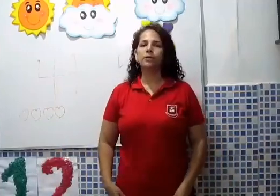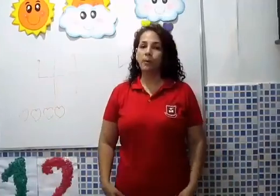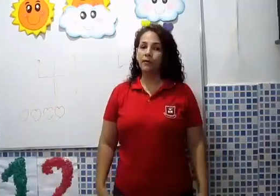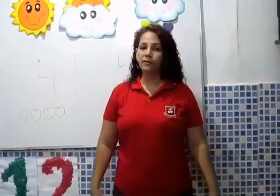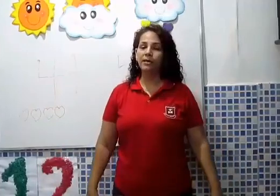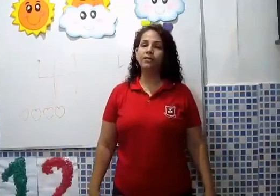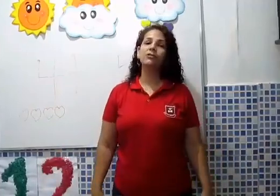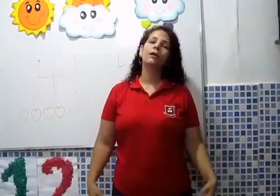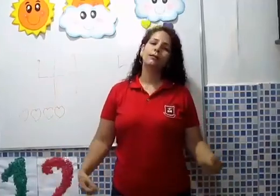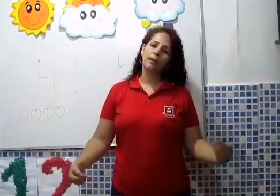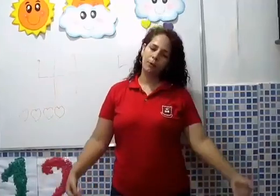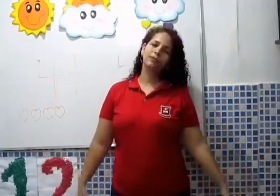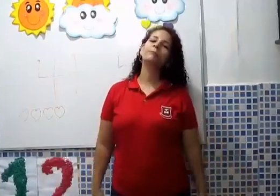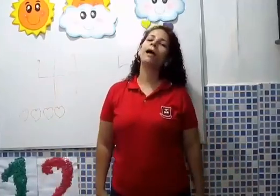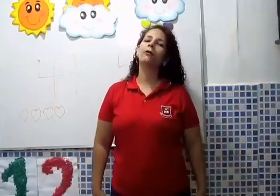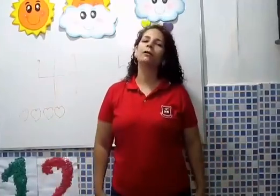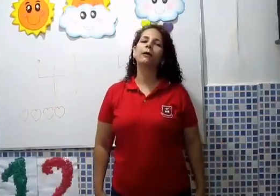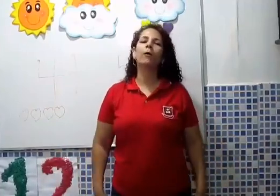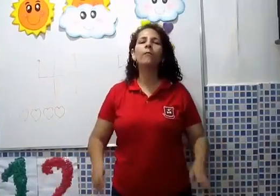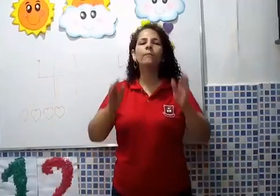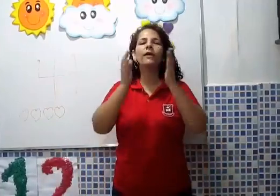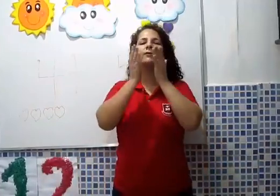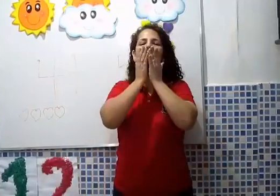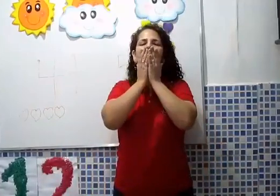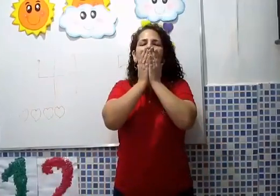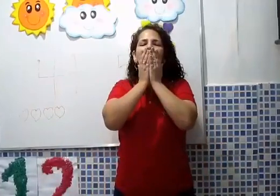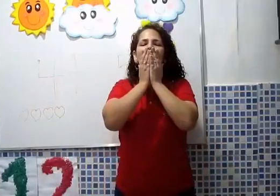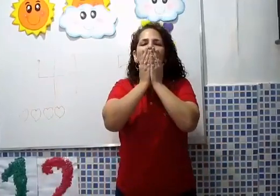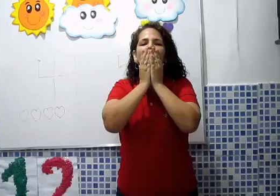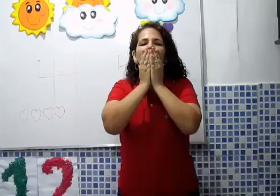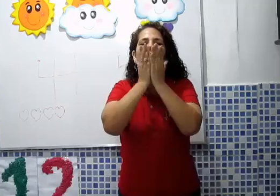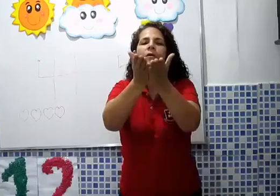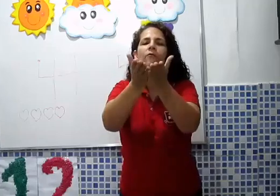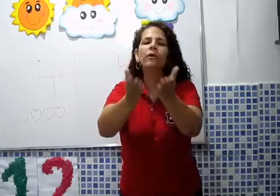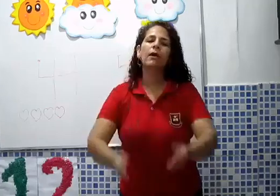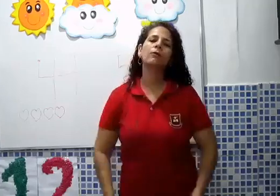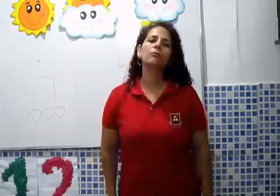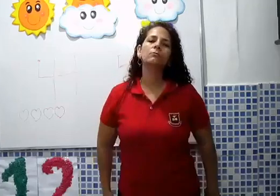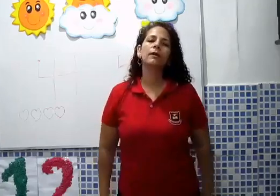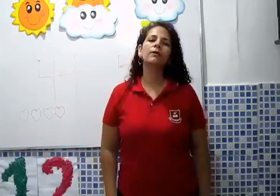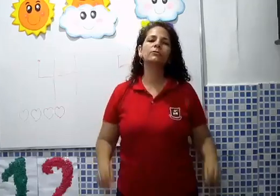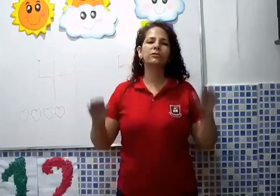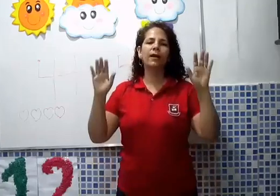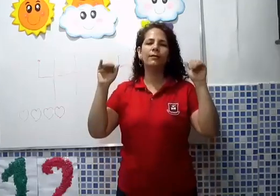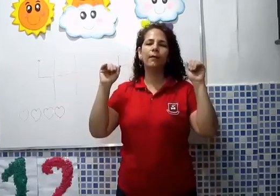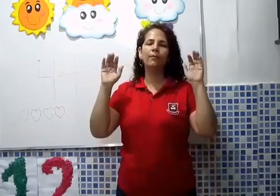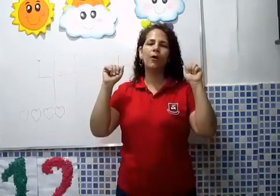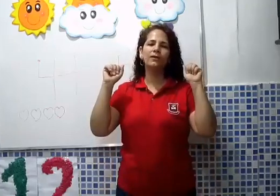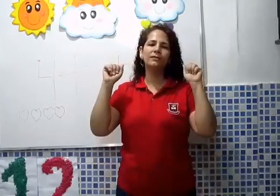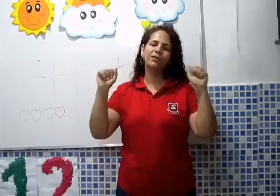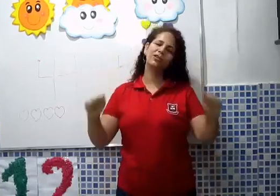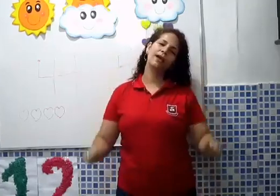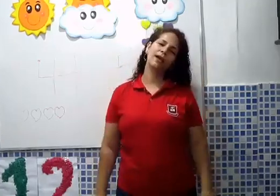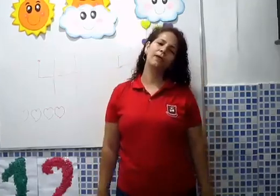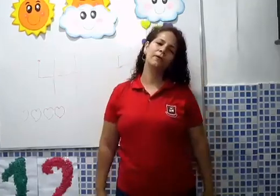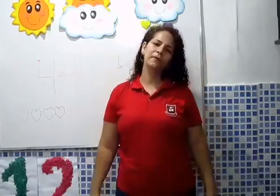espero vocês na próxima aula, tá bom? Beijos, fiquem com Deus, até a próxima, tchau!